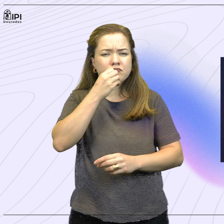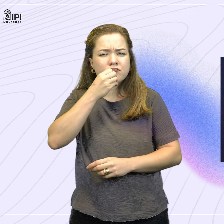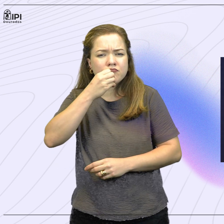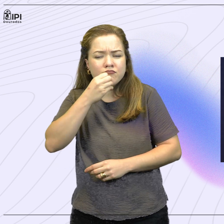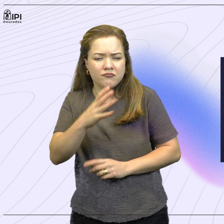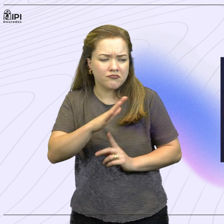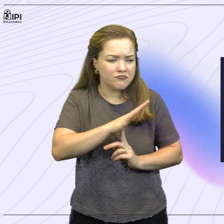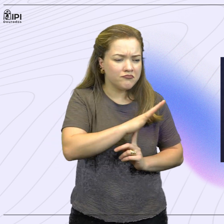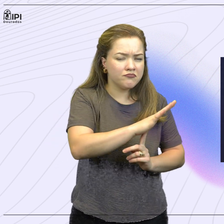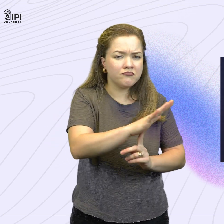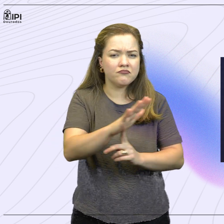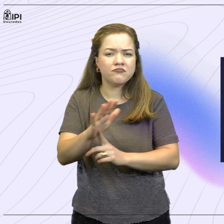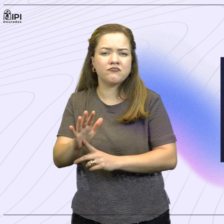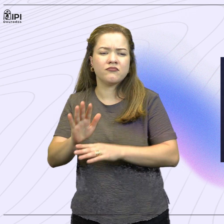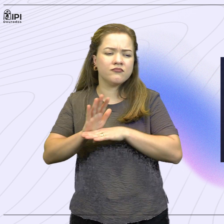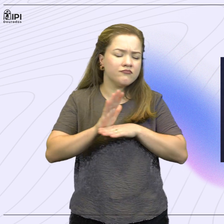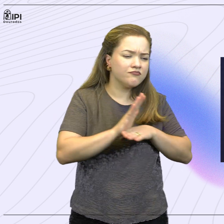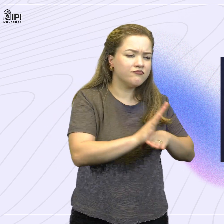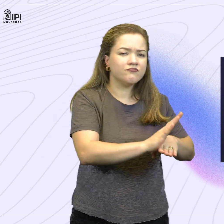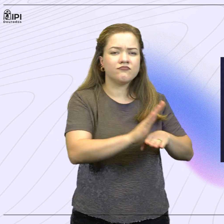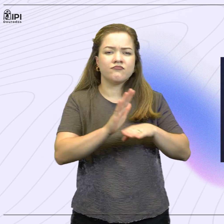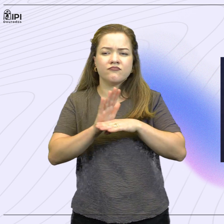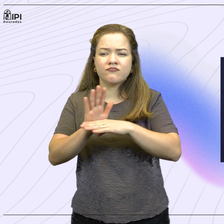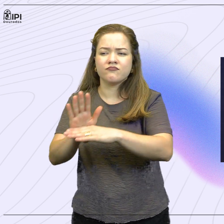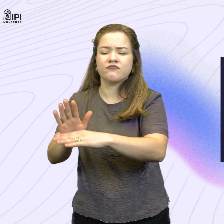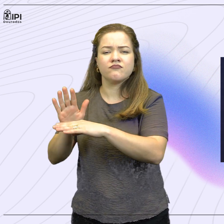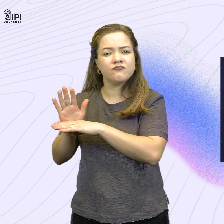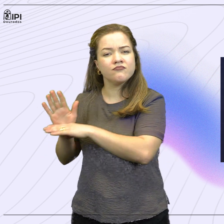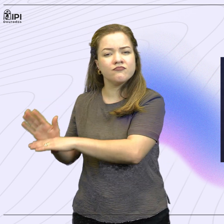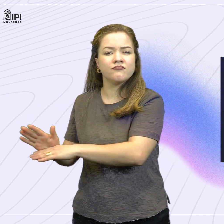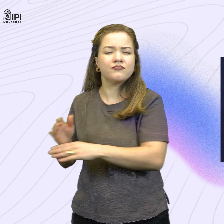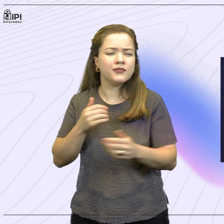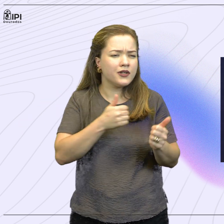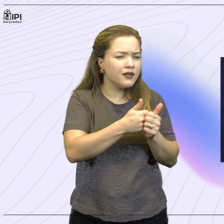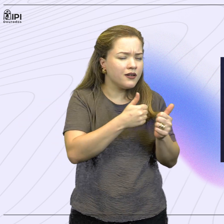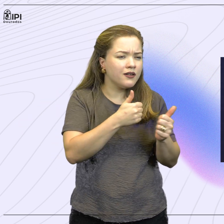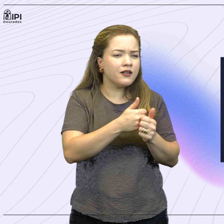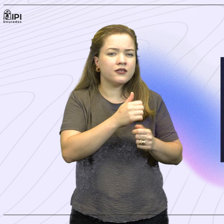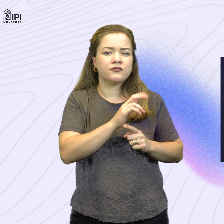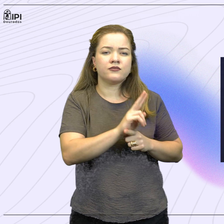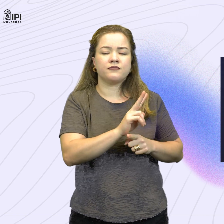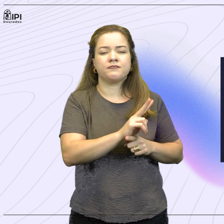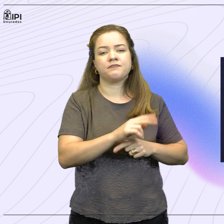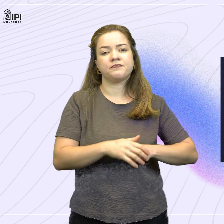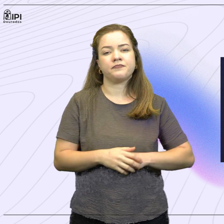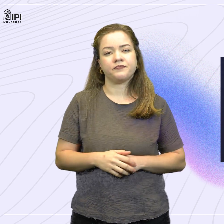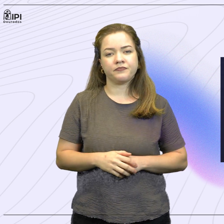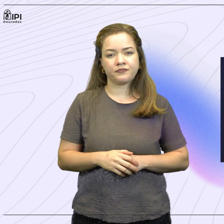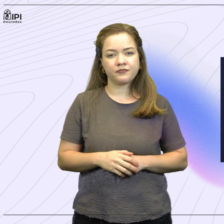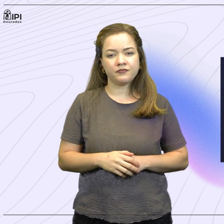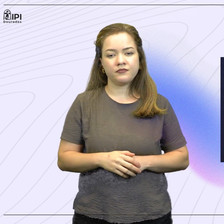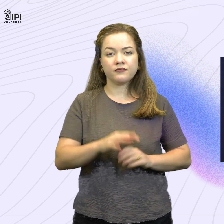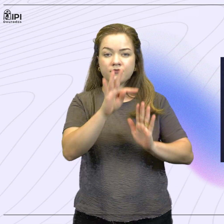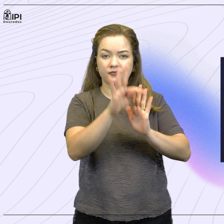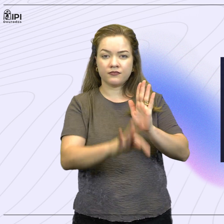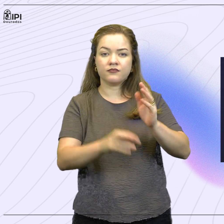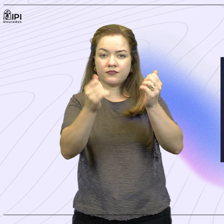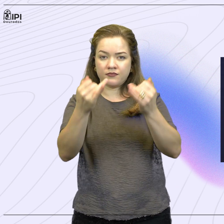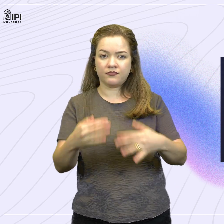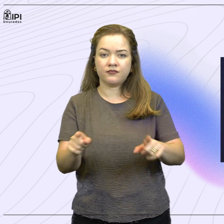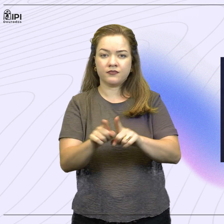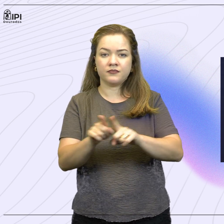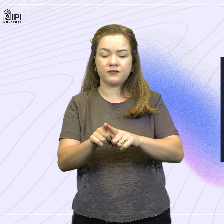aqueles que ele ama, que busca cuidar, estar próximo das pessoas que estão ao seu redor. E aí o texto também diz que é um